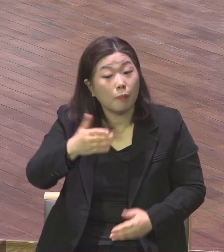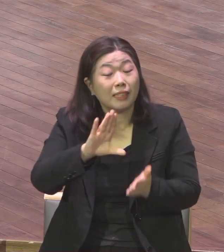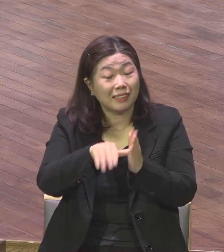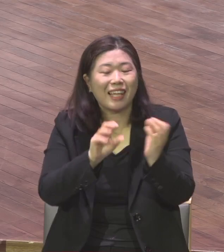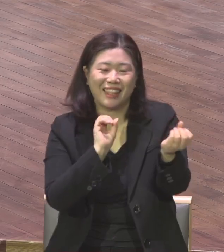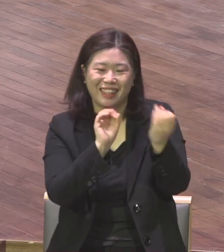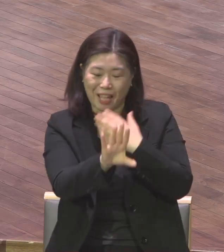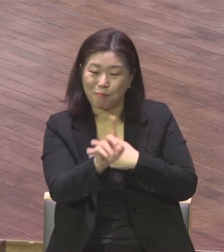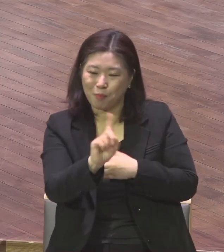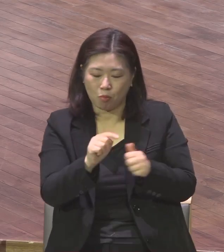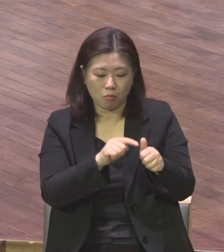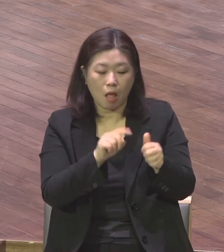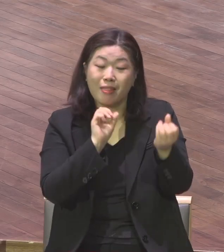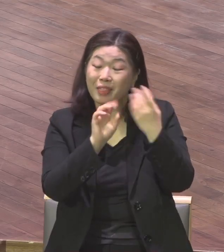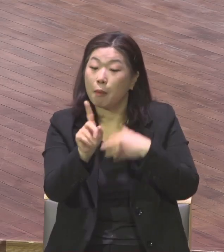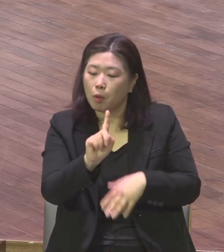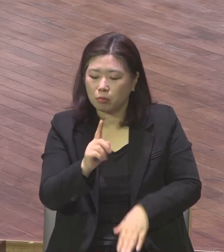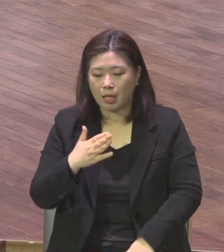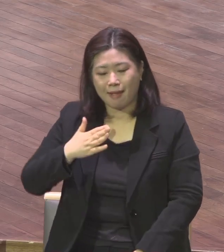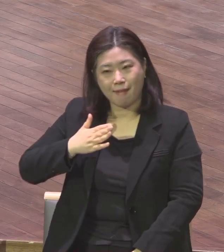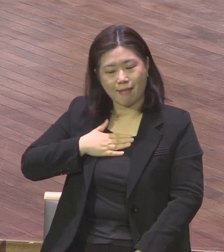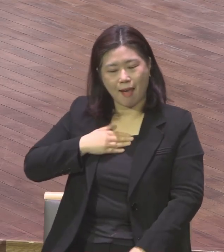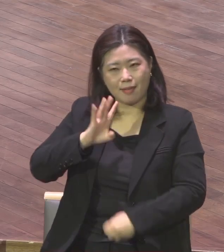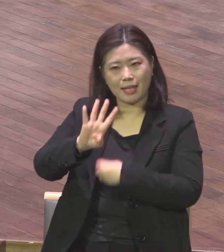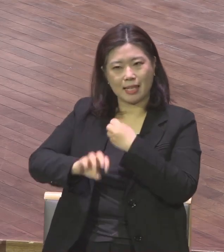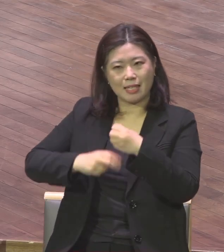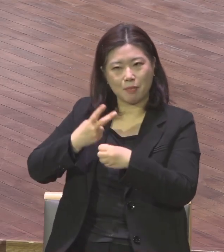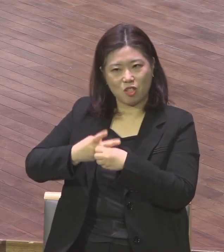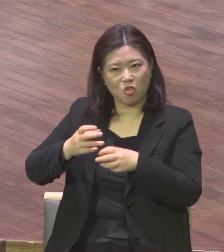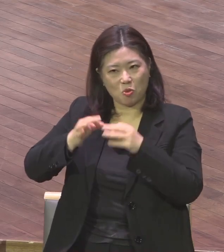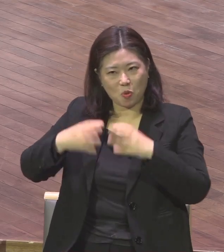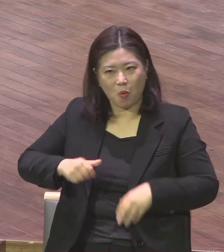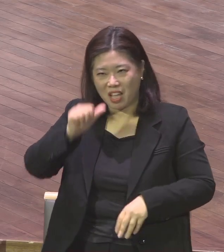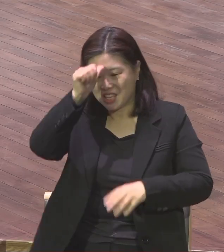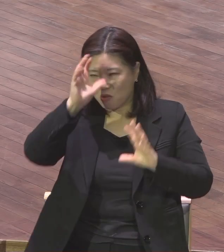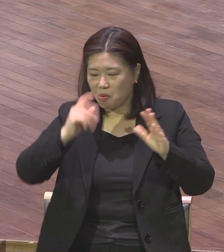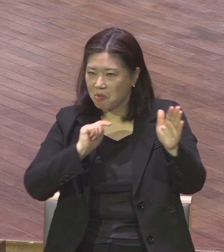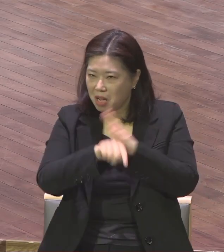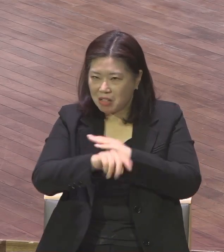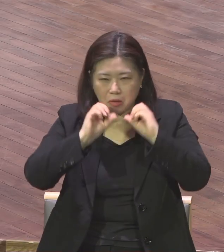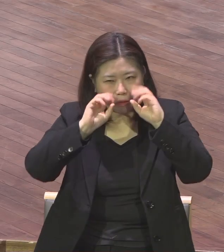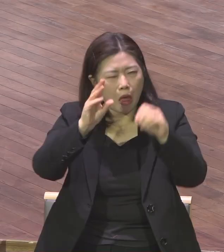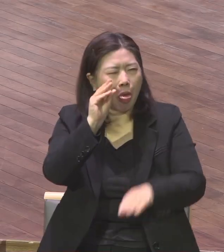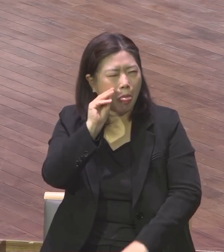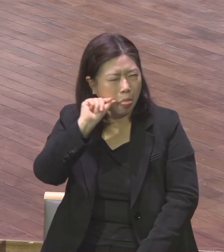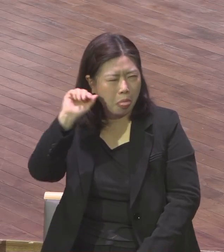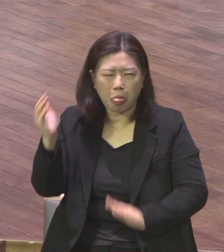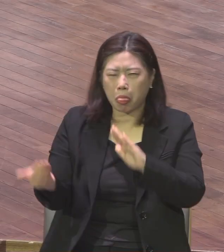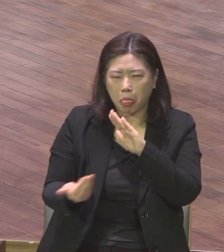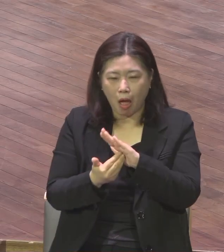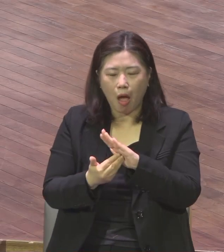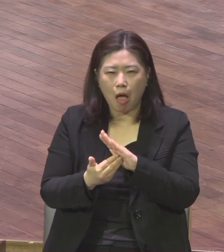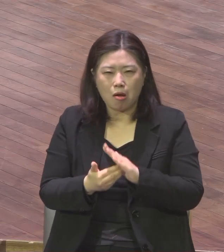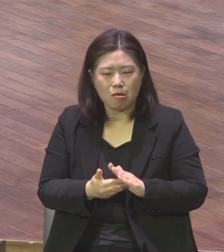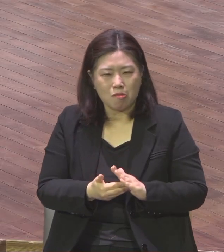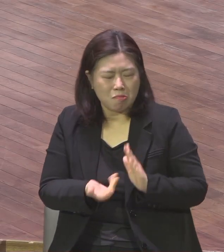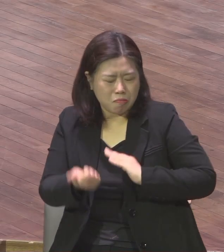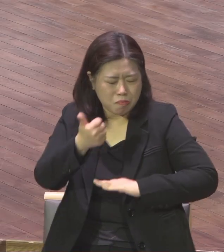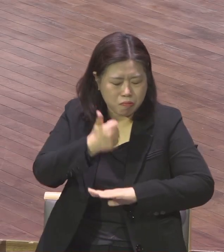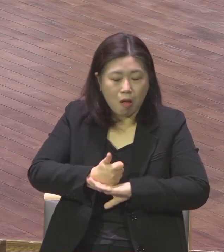뭐냐. 내가 42년 동안 인도에서 선교할 수 있었던 것은 42년